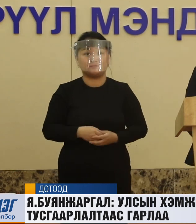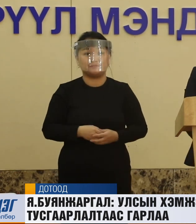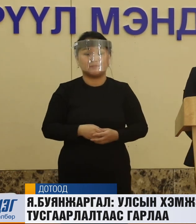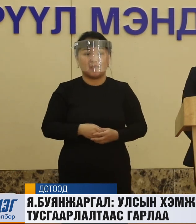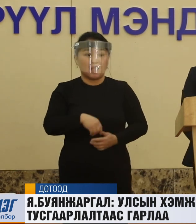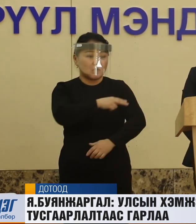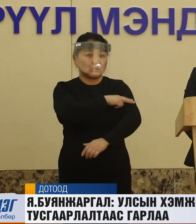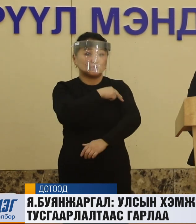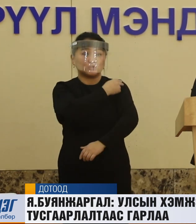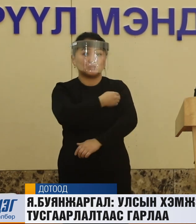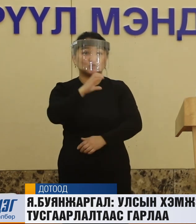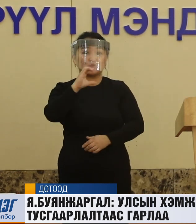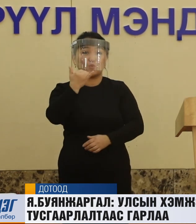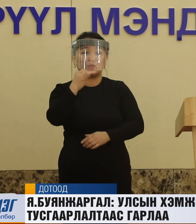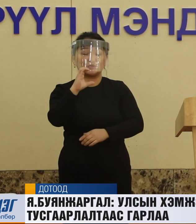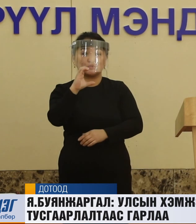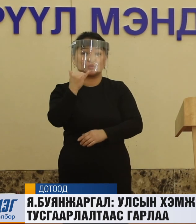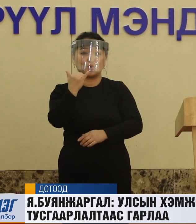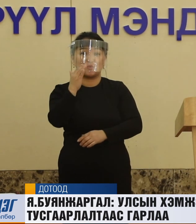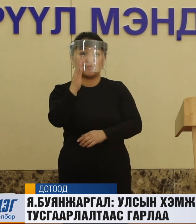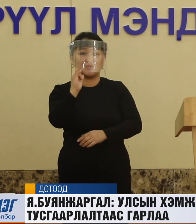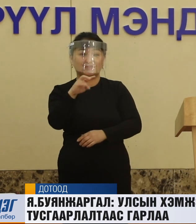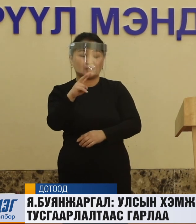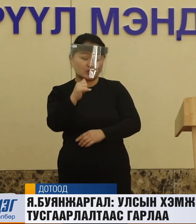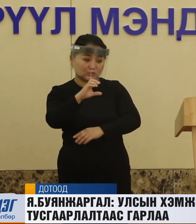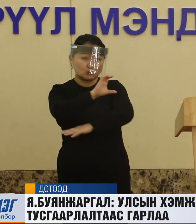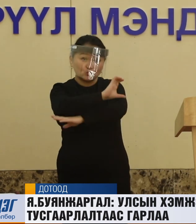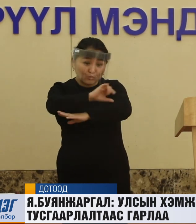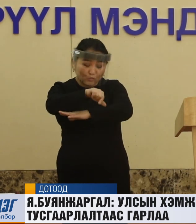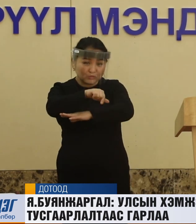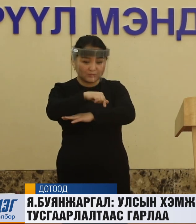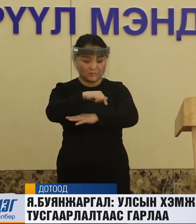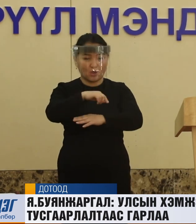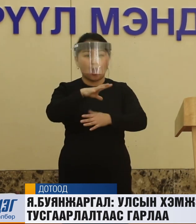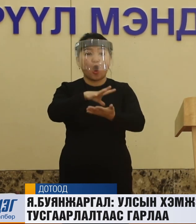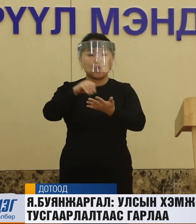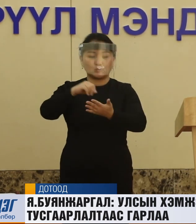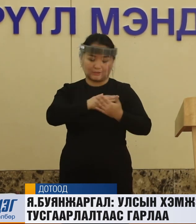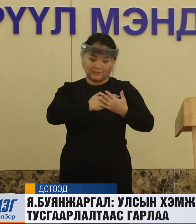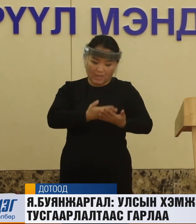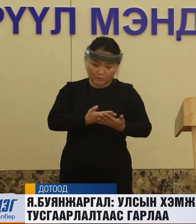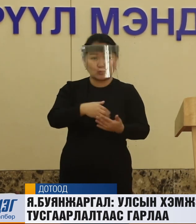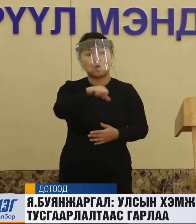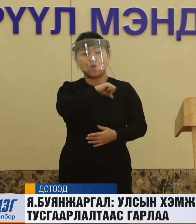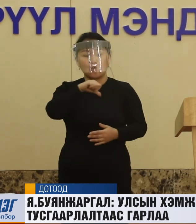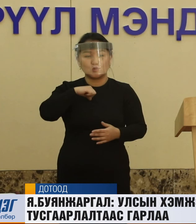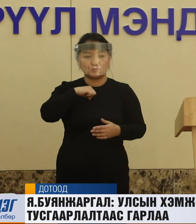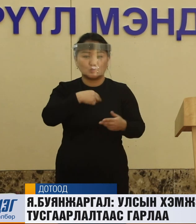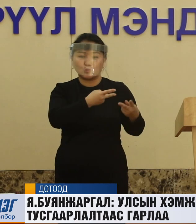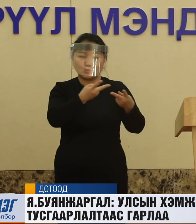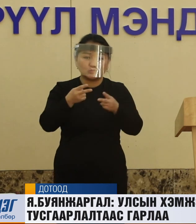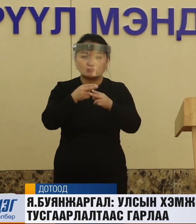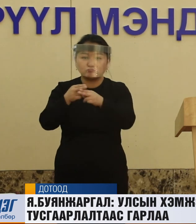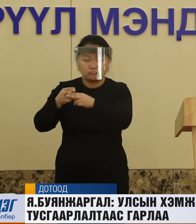сургуулийн 950 гаруй оюутнууд сайн дураараа эрүүл мэндийн байгууллагуудад үйлчлэгээ үзүүлж ажиллаж байгаа. За